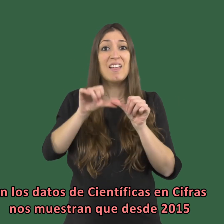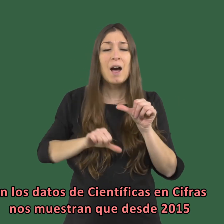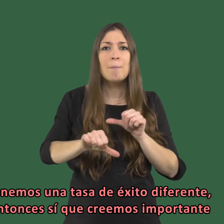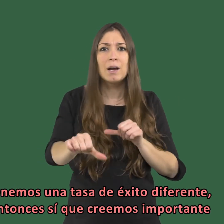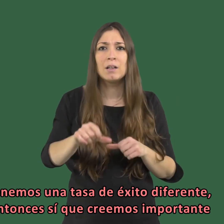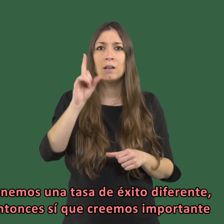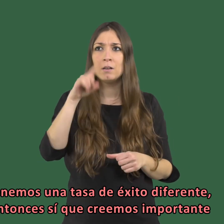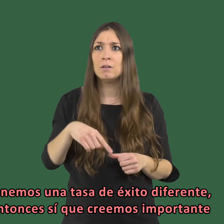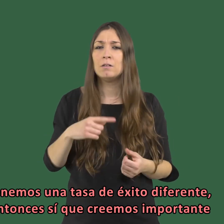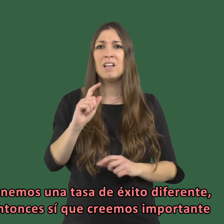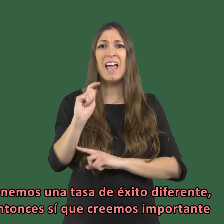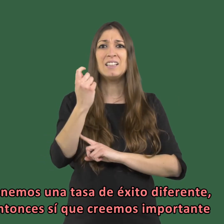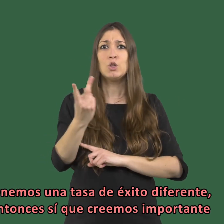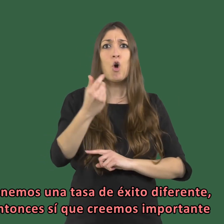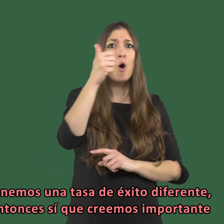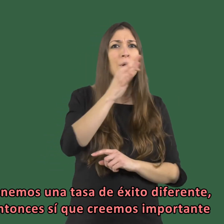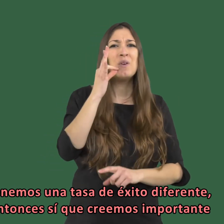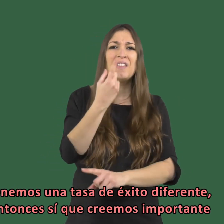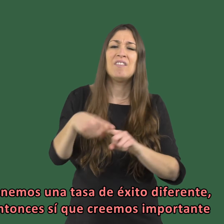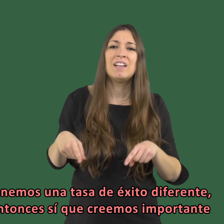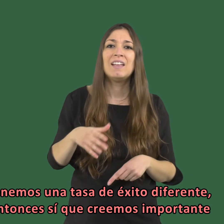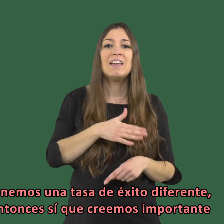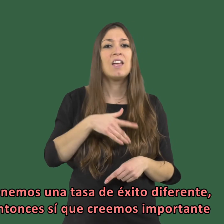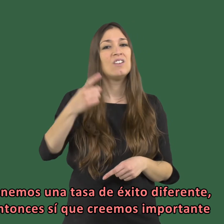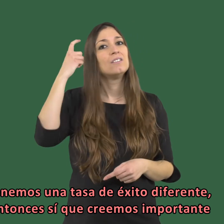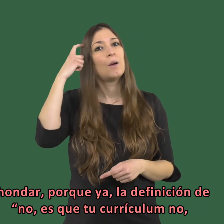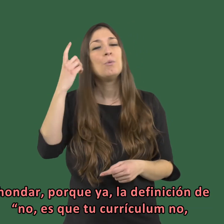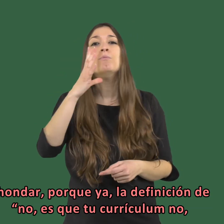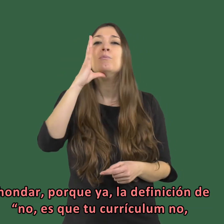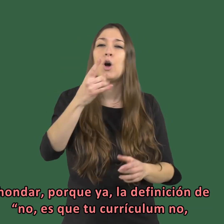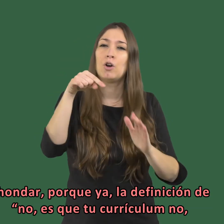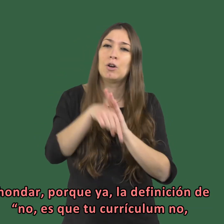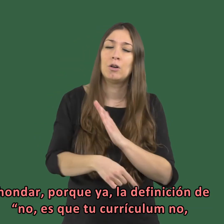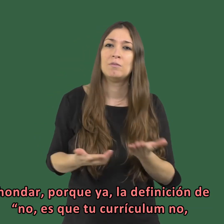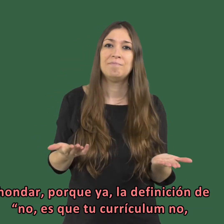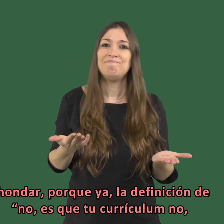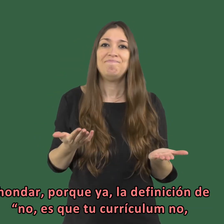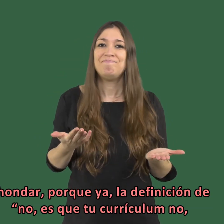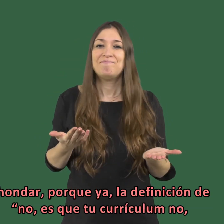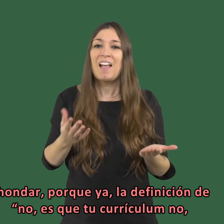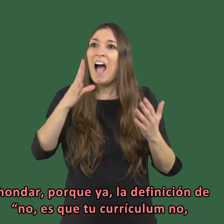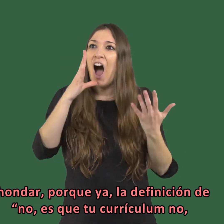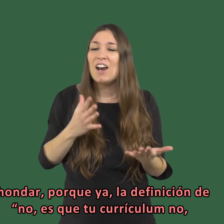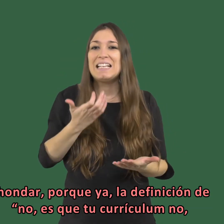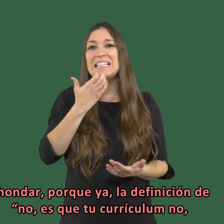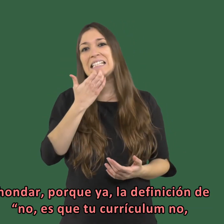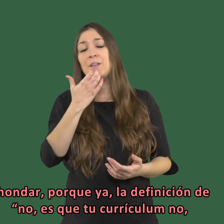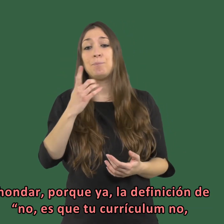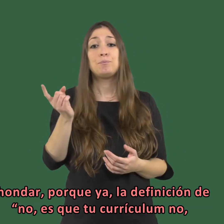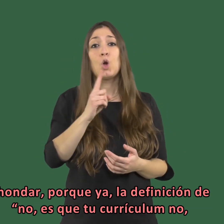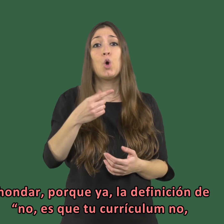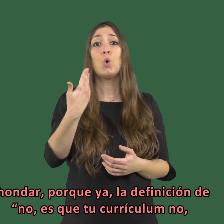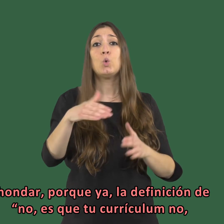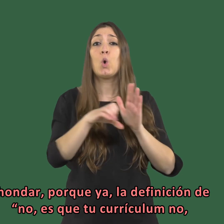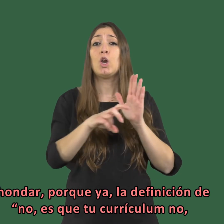2015 tenemos una tasa de éxito diferente. Entonces, sí que creemos importante ahondar, porque ya la definición de